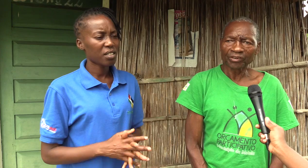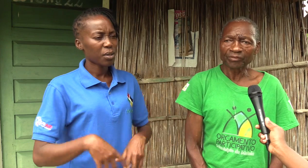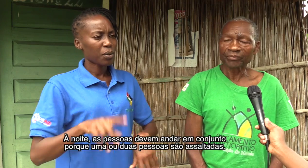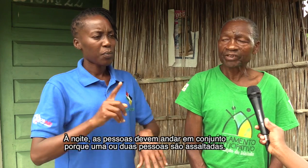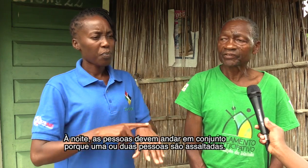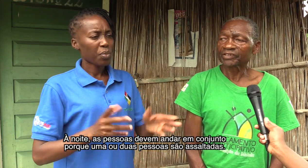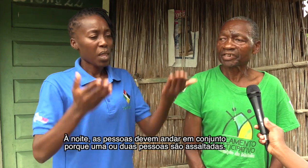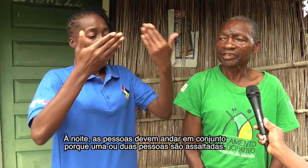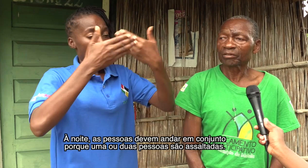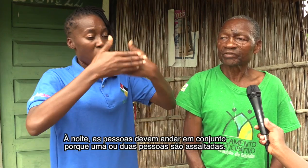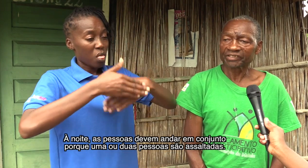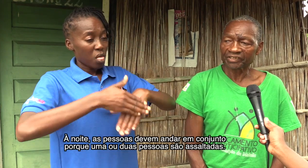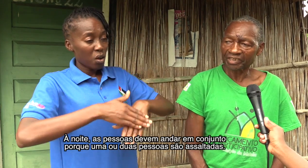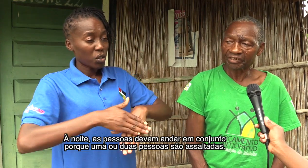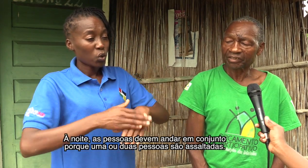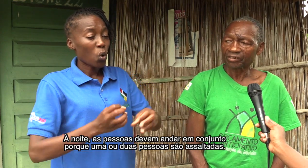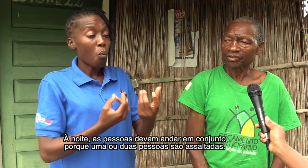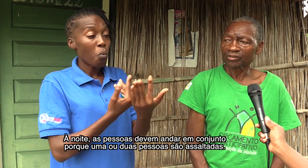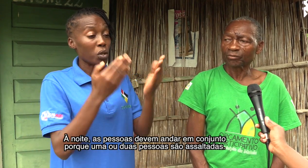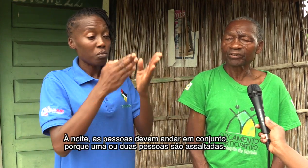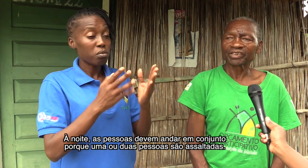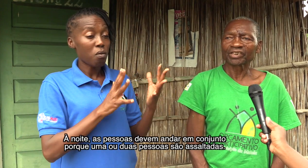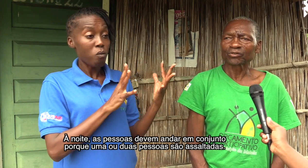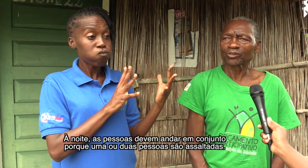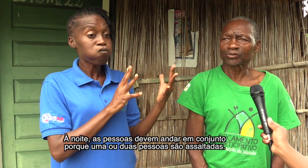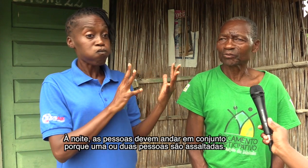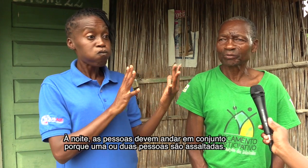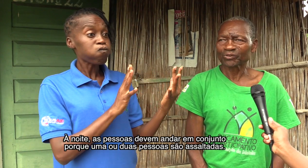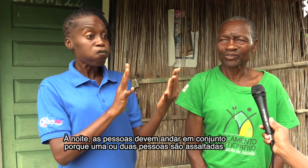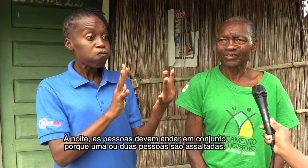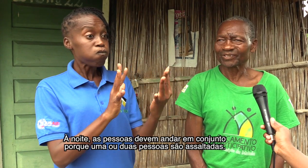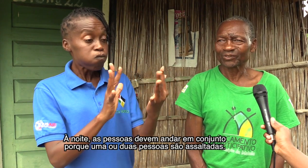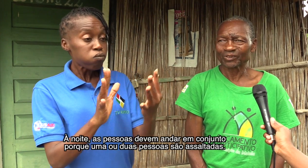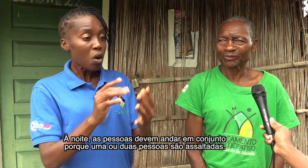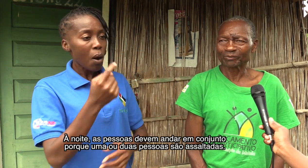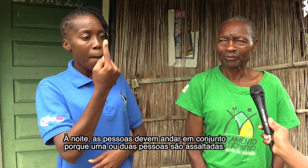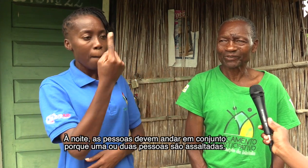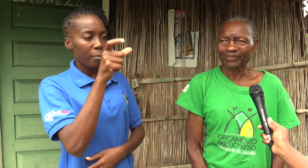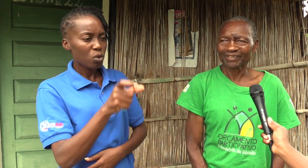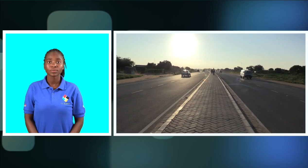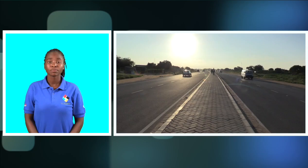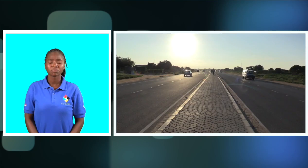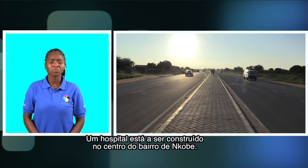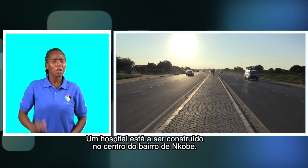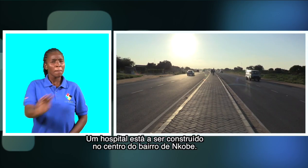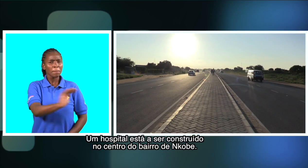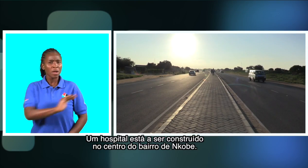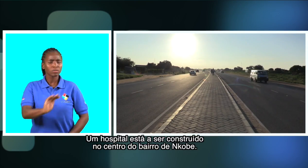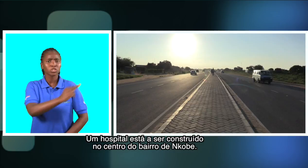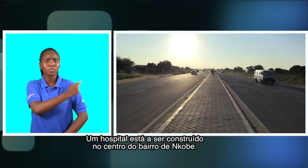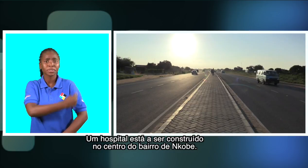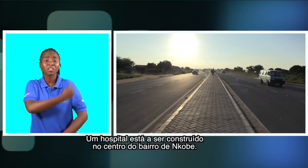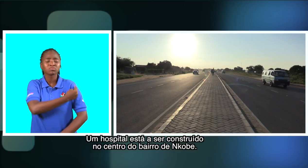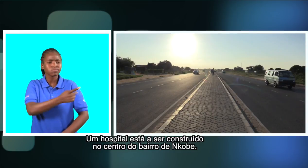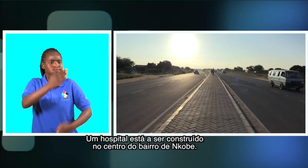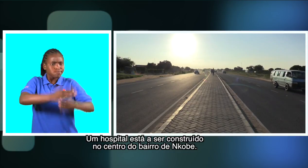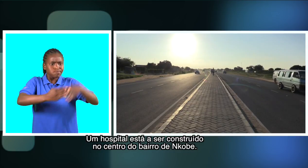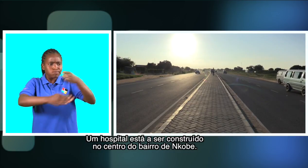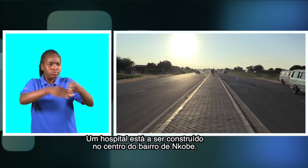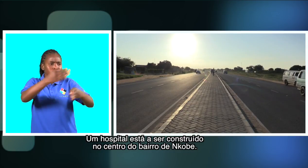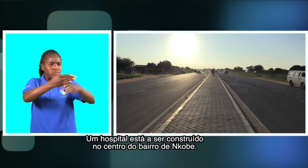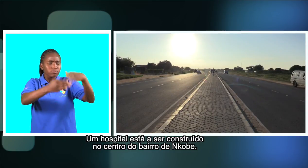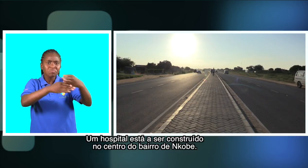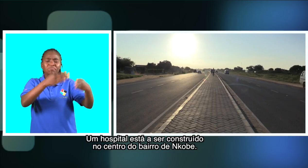À noite, porque a gente tem que andar muita gente, não pode andar uma pessoa, todas as duas, uma pessoa. Um hospital está a ser